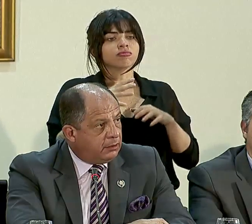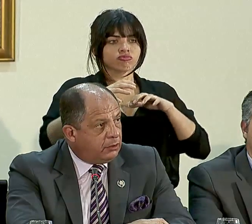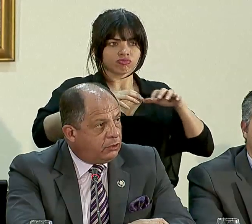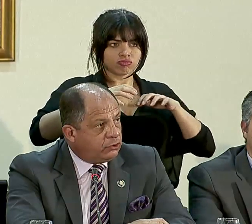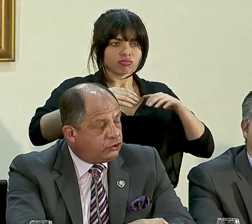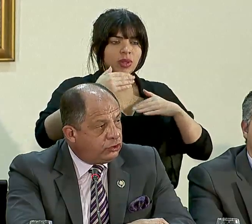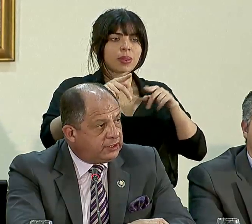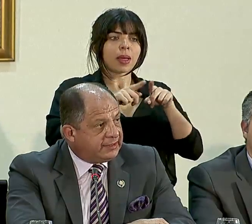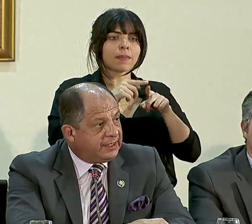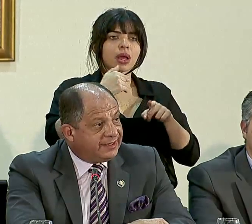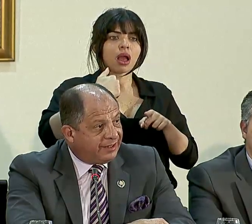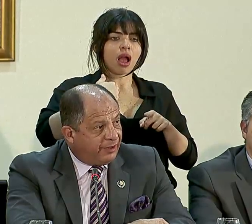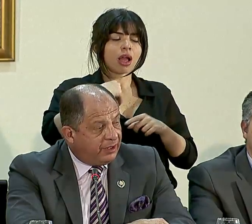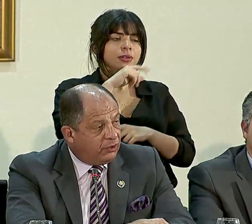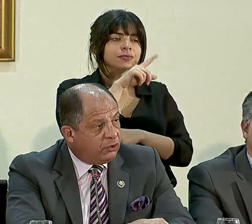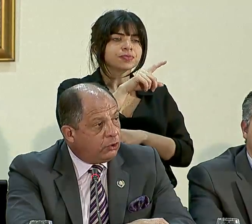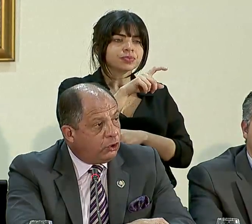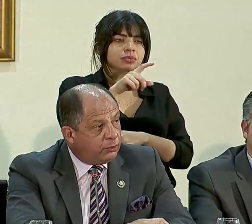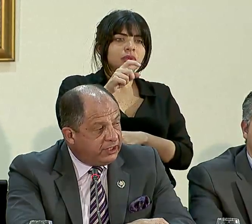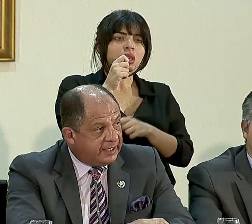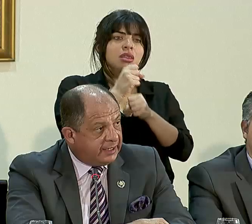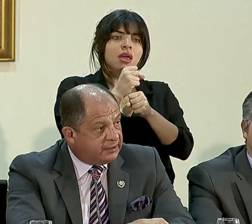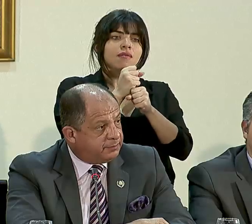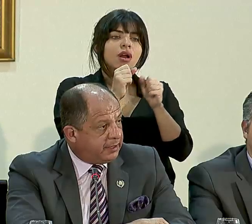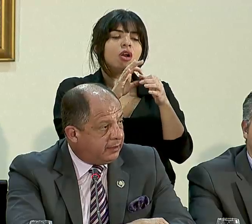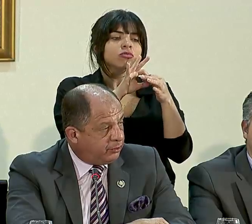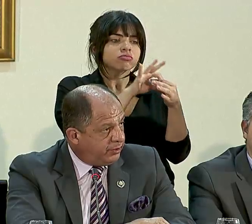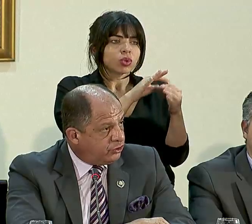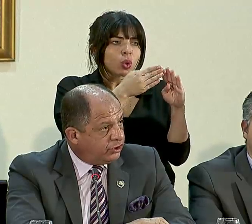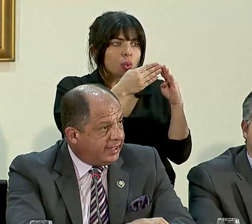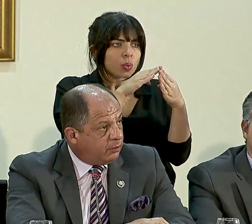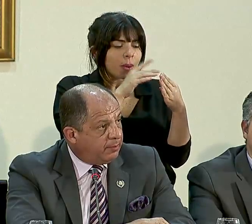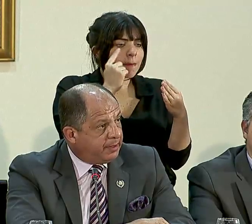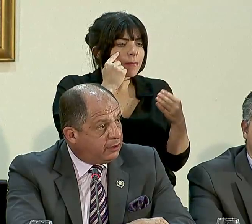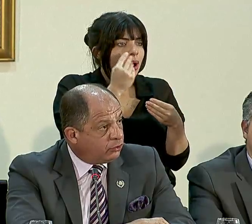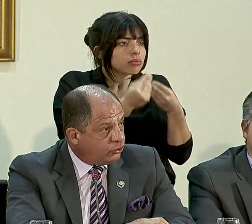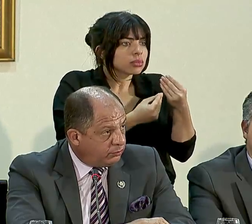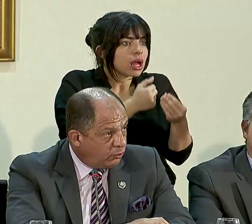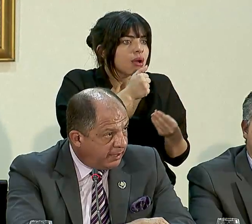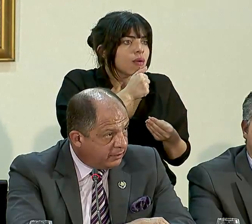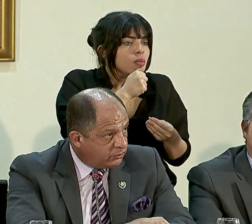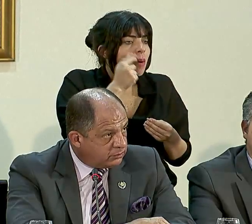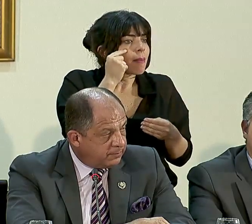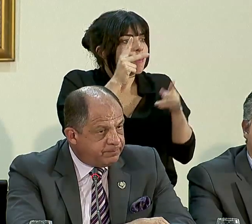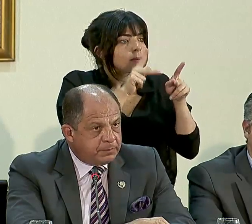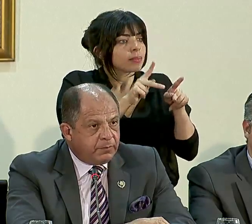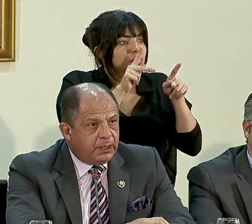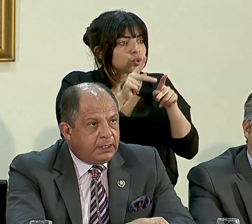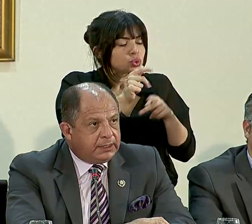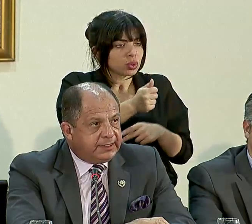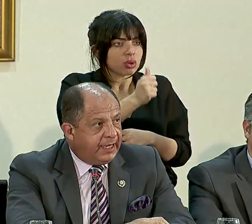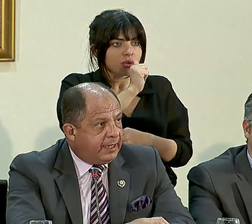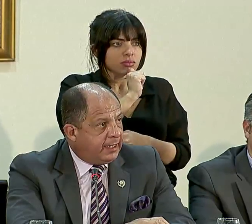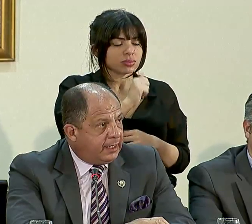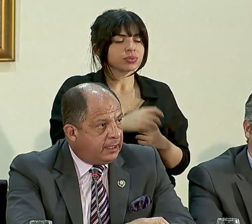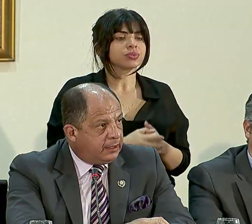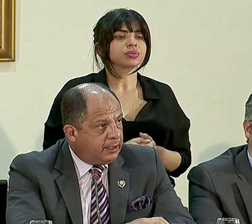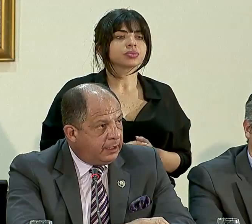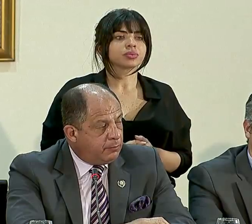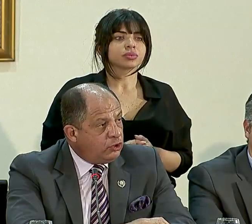también consultas y trabajo con comunidades para la provisión de agua para el consumo humano. Se